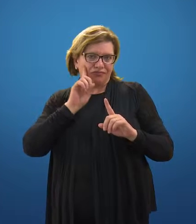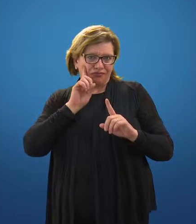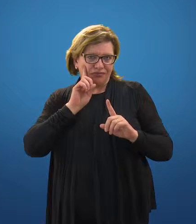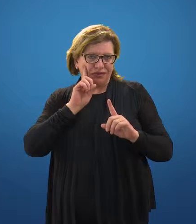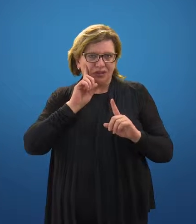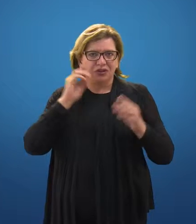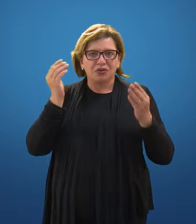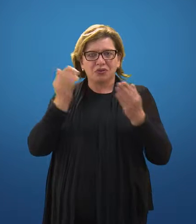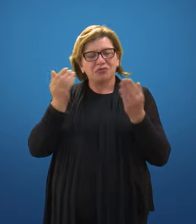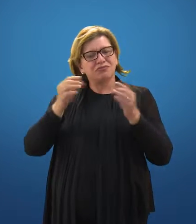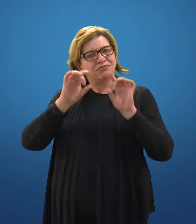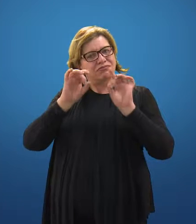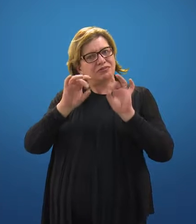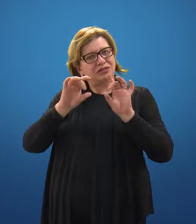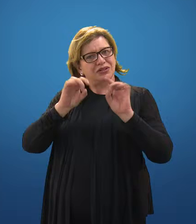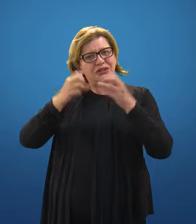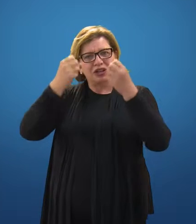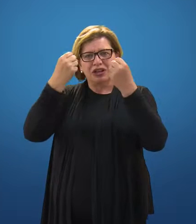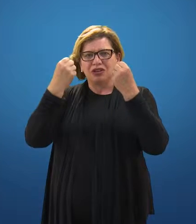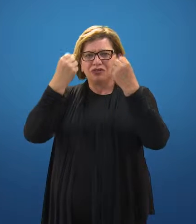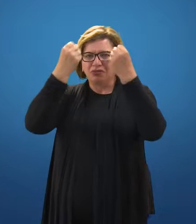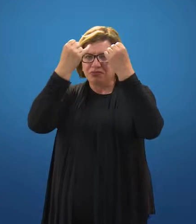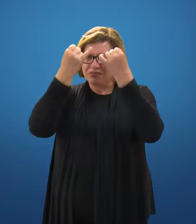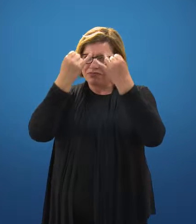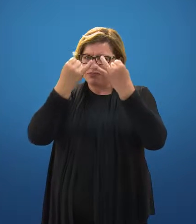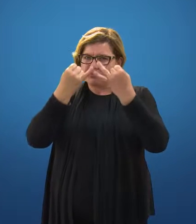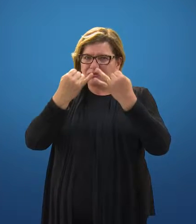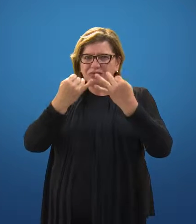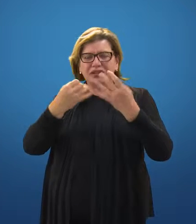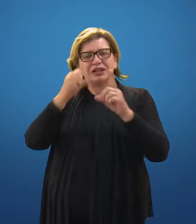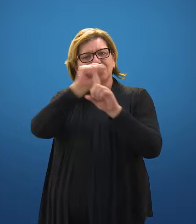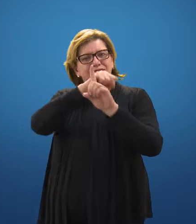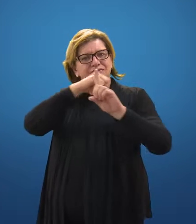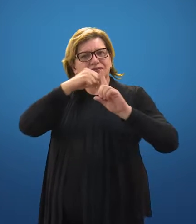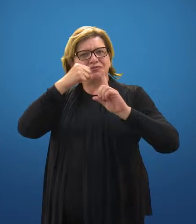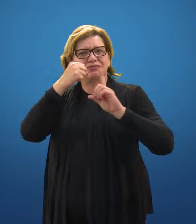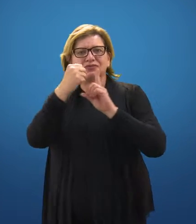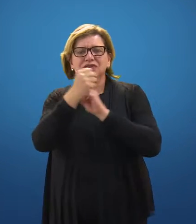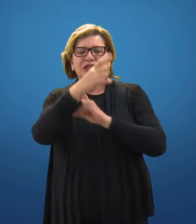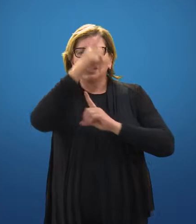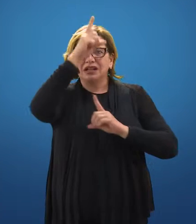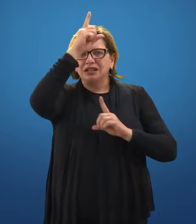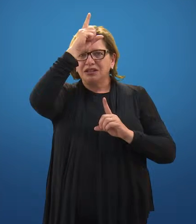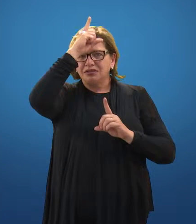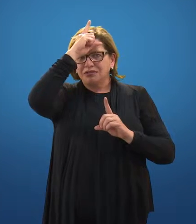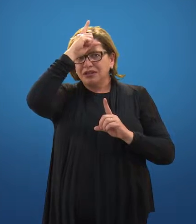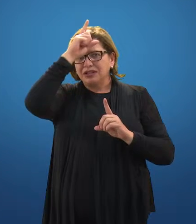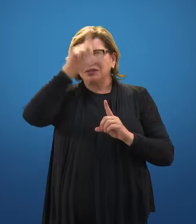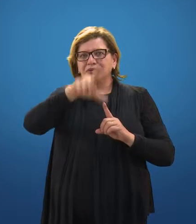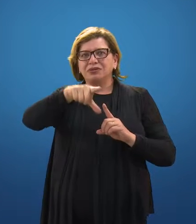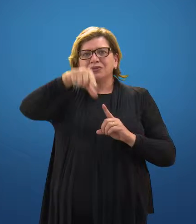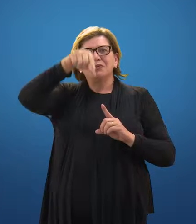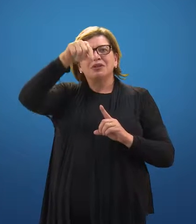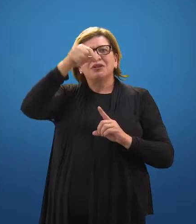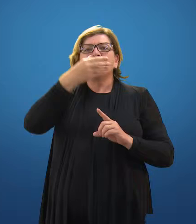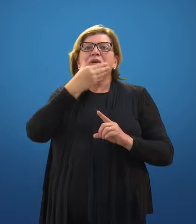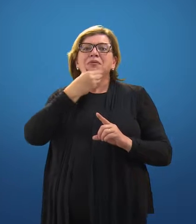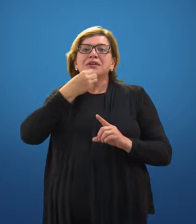nessa videoaula, vou tratar da Sociologia Alemã na figura de Max